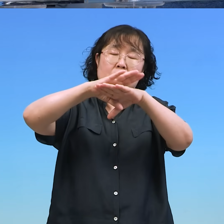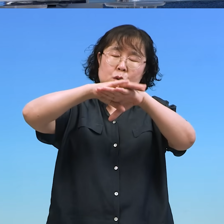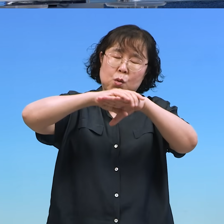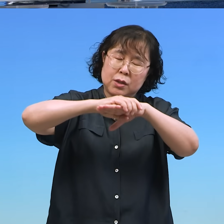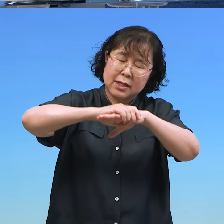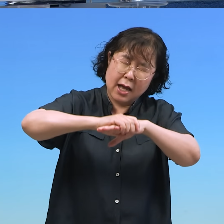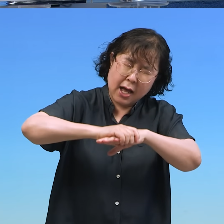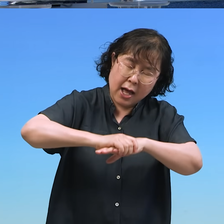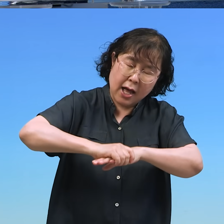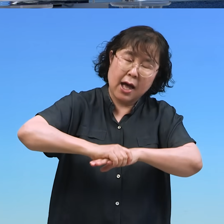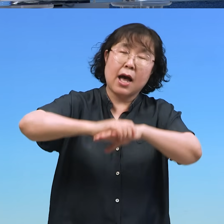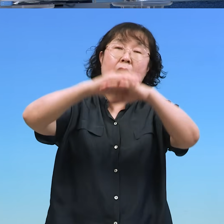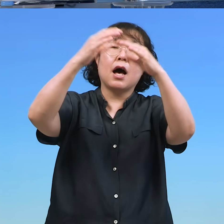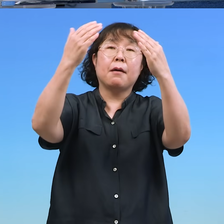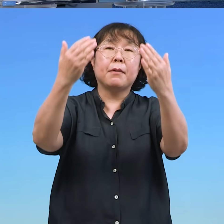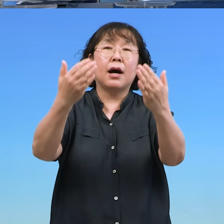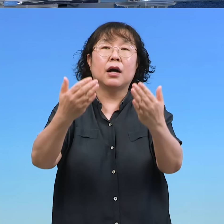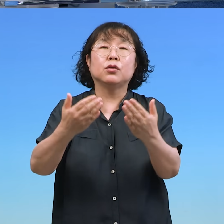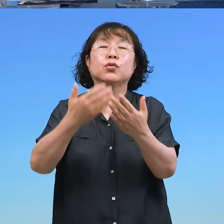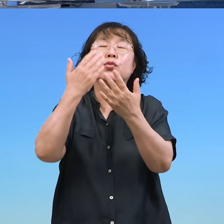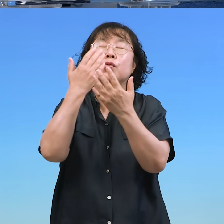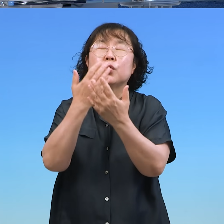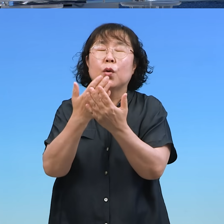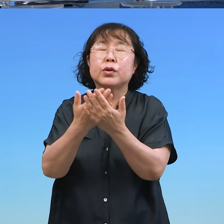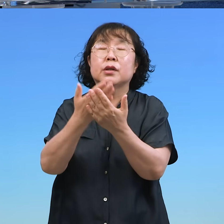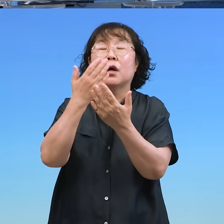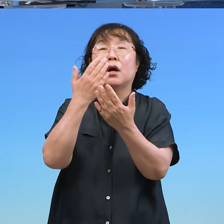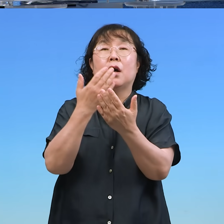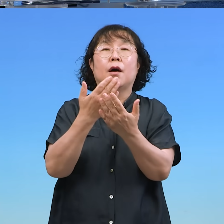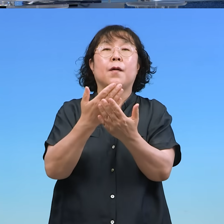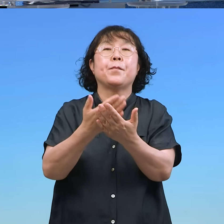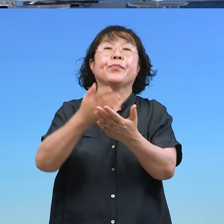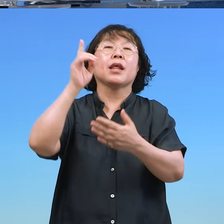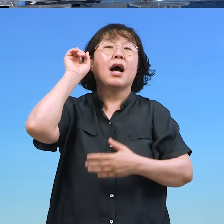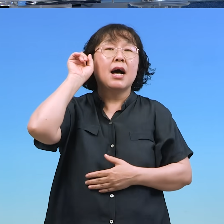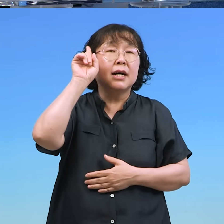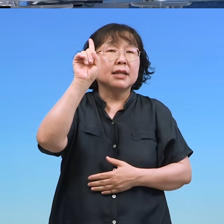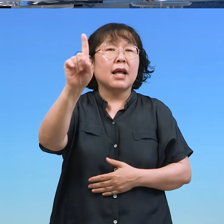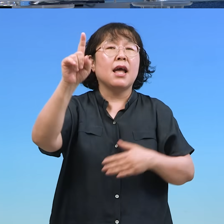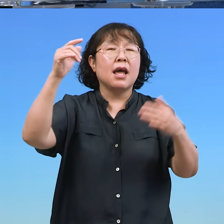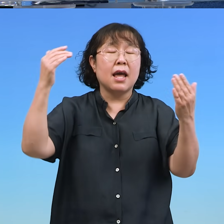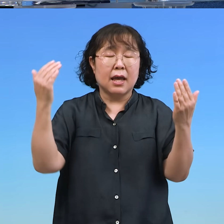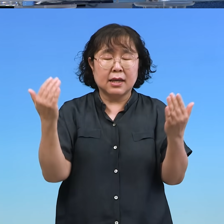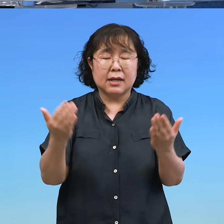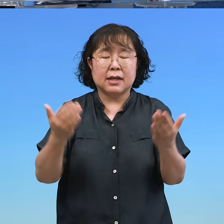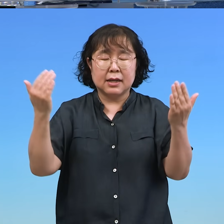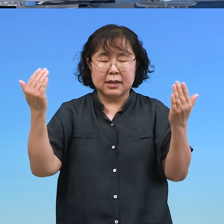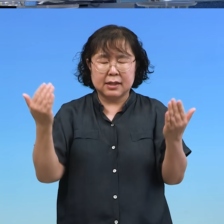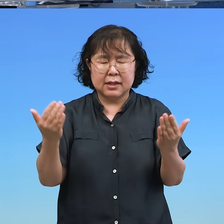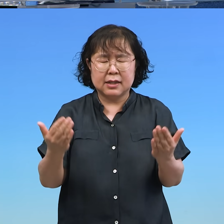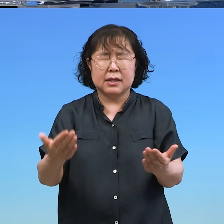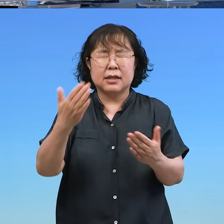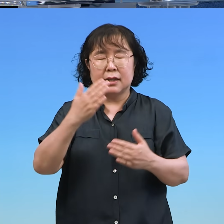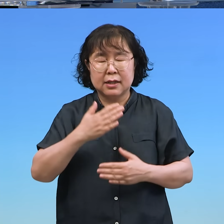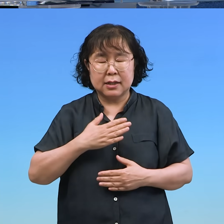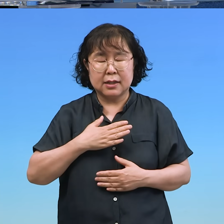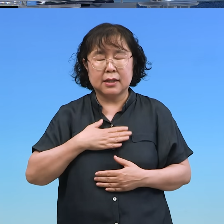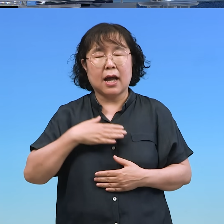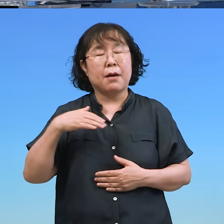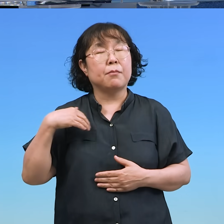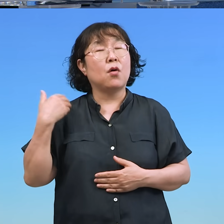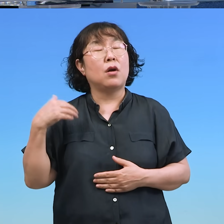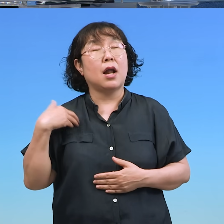내 손 잡아 주소서. 간절하게 하나님 은혜를 구합니다. 내일 일은